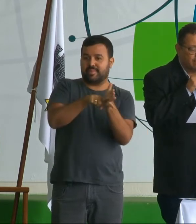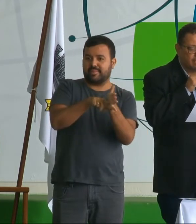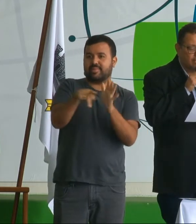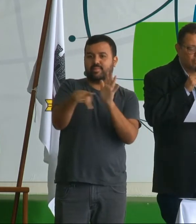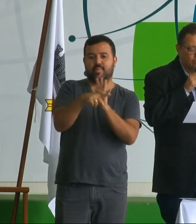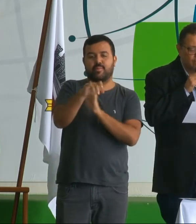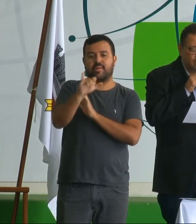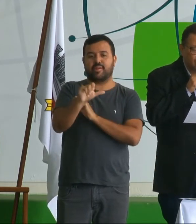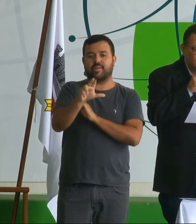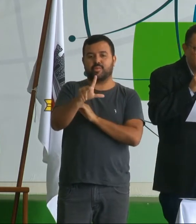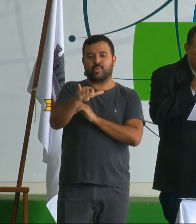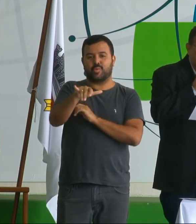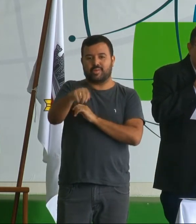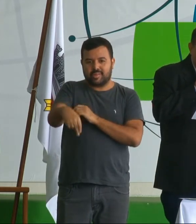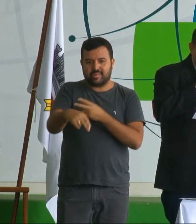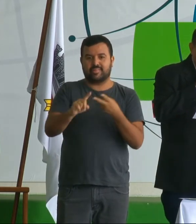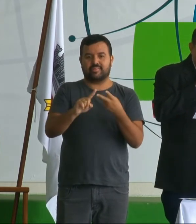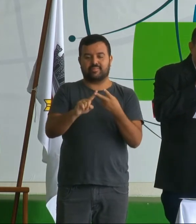de Juliana Yuri